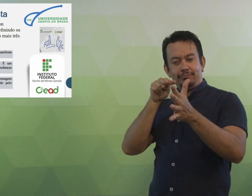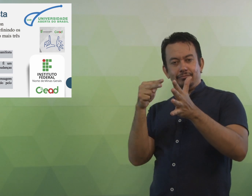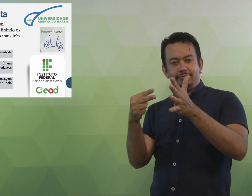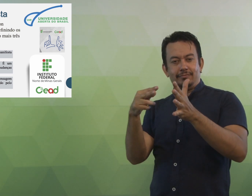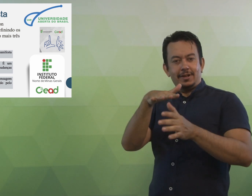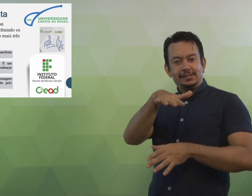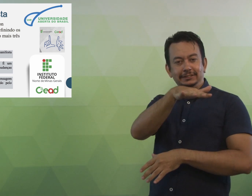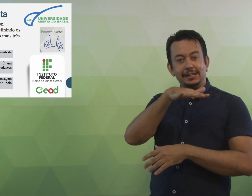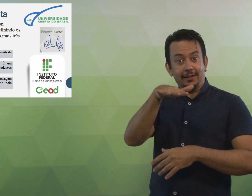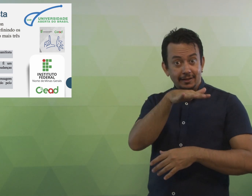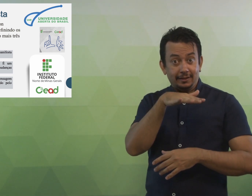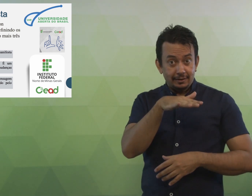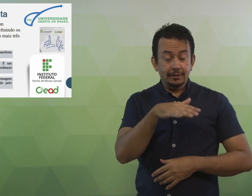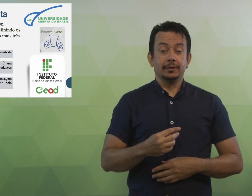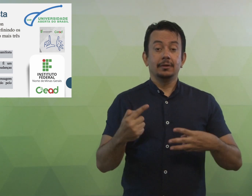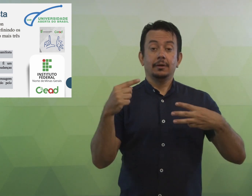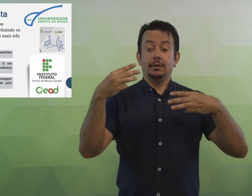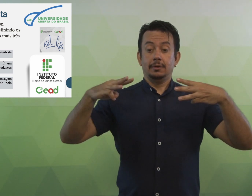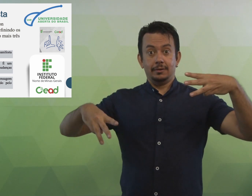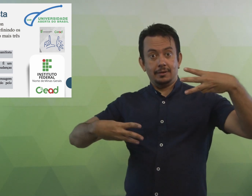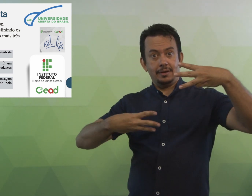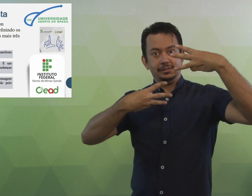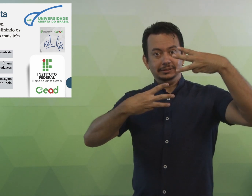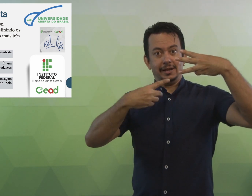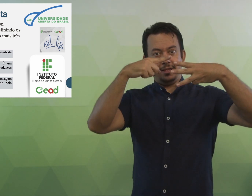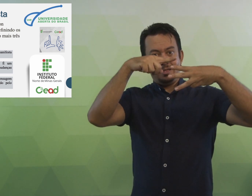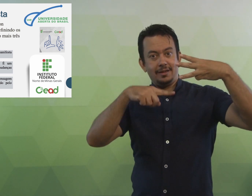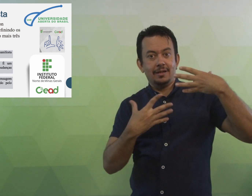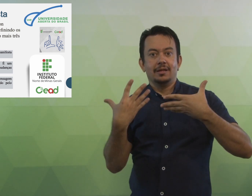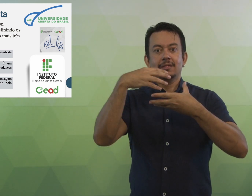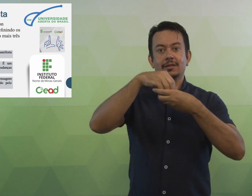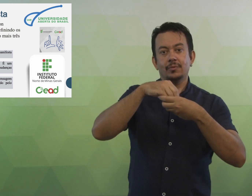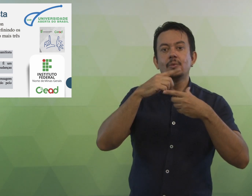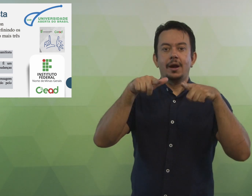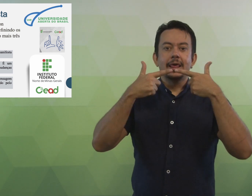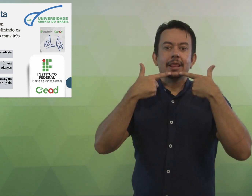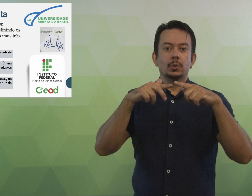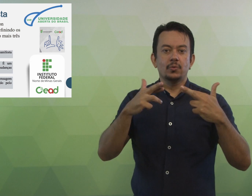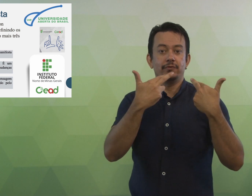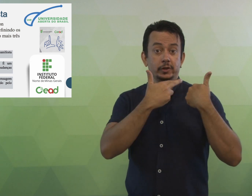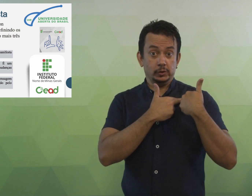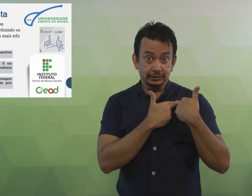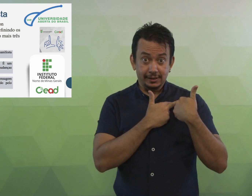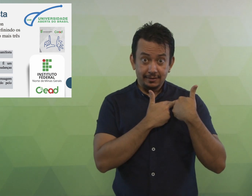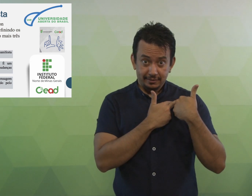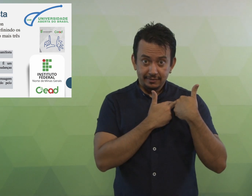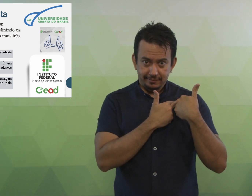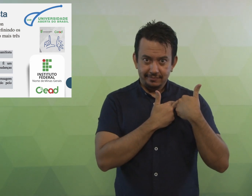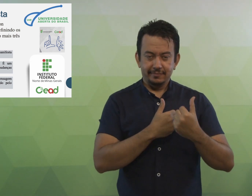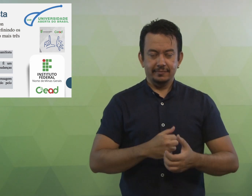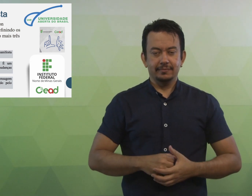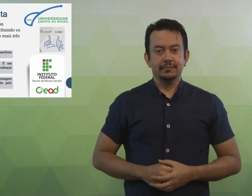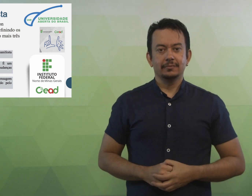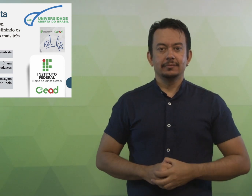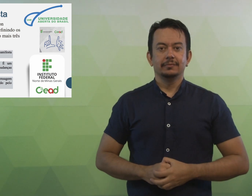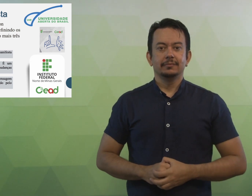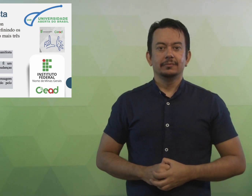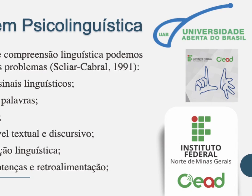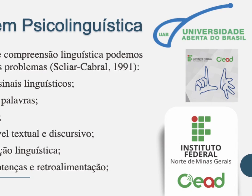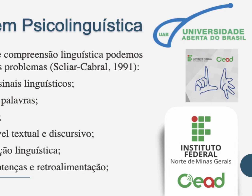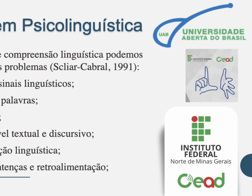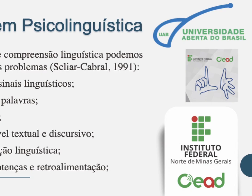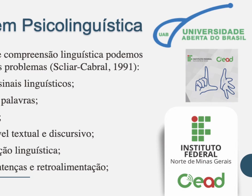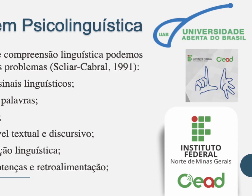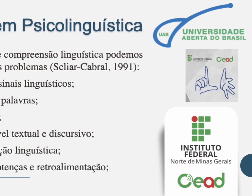É a linguagem que fala da própria linguagem, como que a pessoa vai se expressar, tá bom? Então, essas três questões